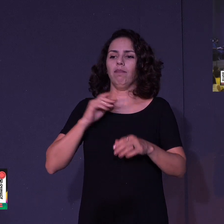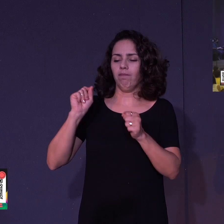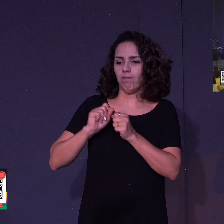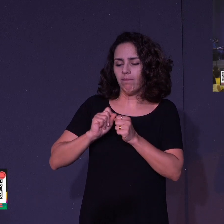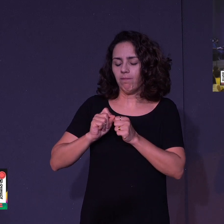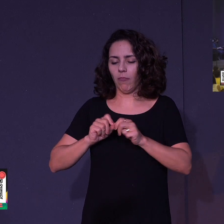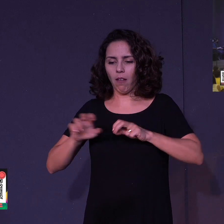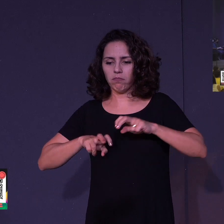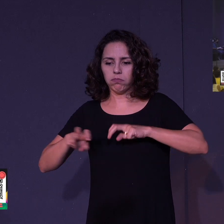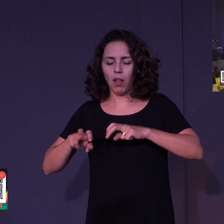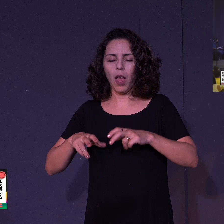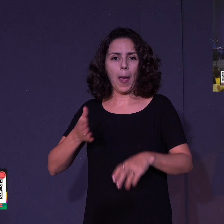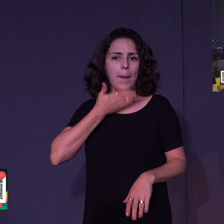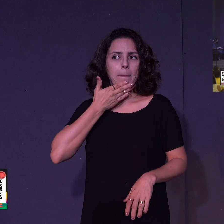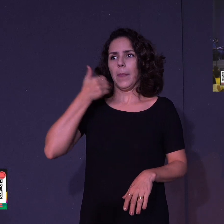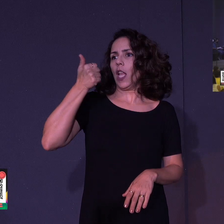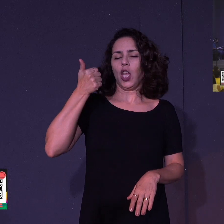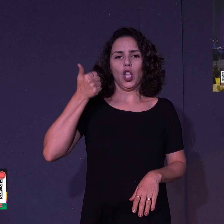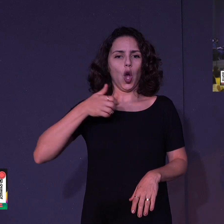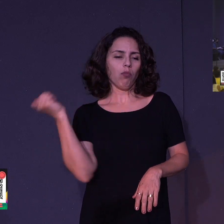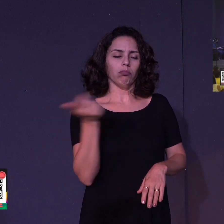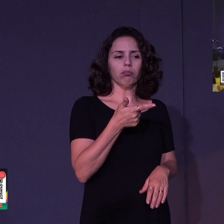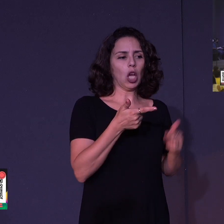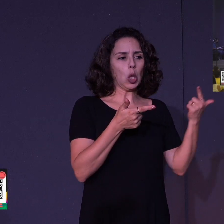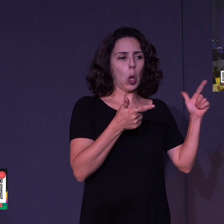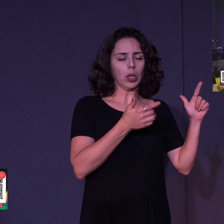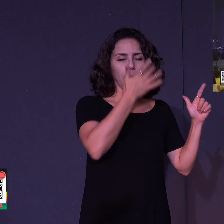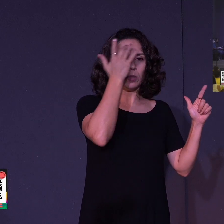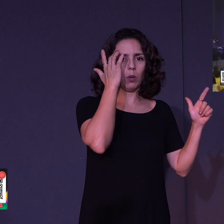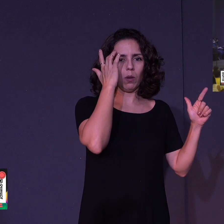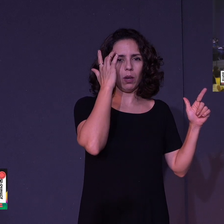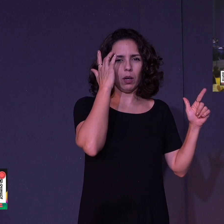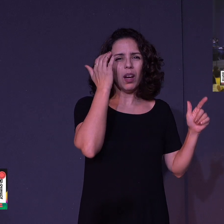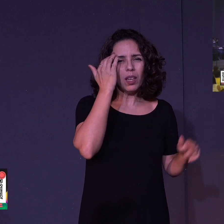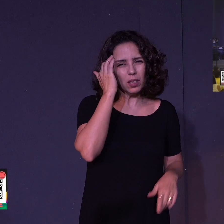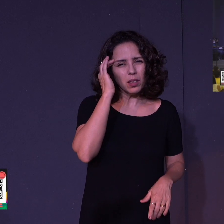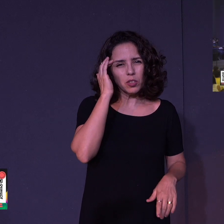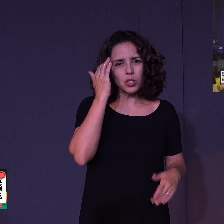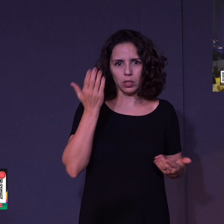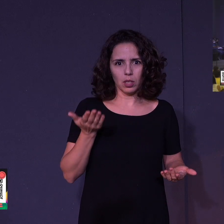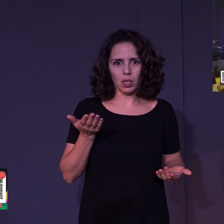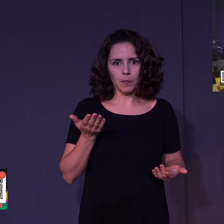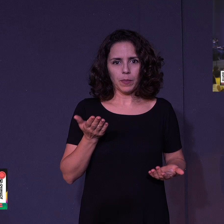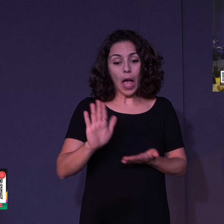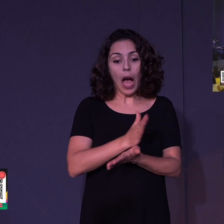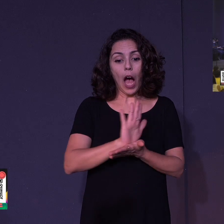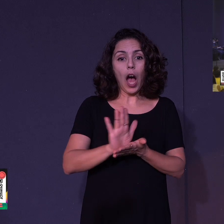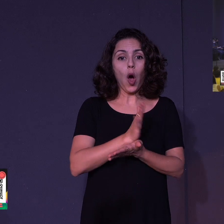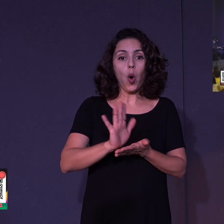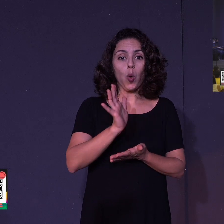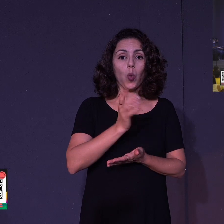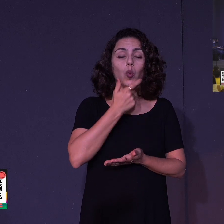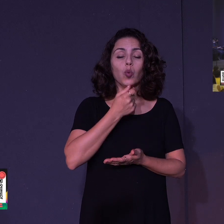declaram guerras uns aos outros. Paz que, segundo o homem, está no poder para dominar e na ordem econômica para